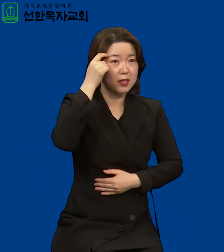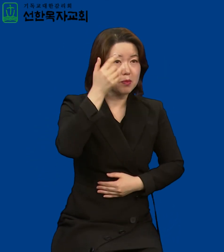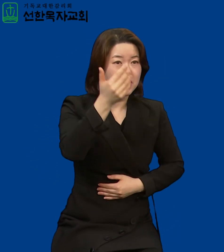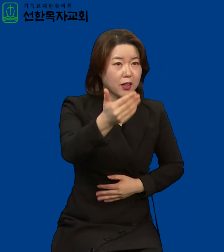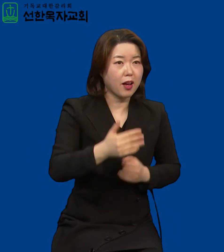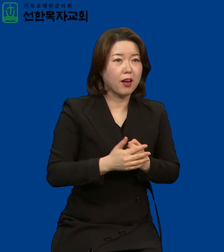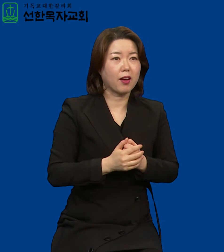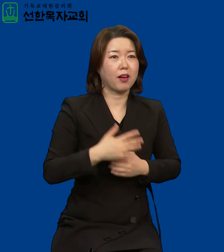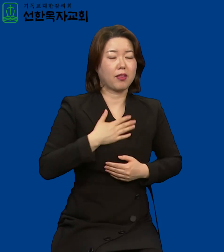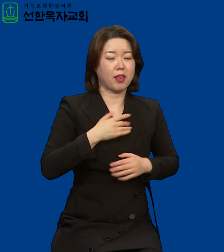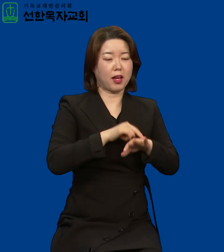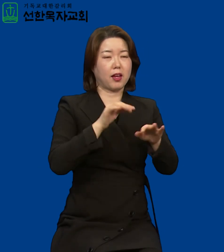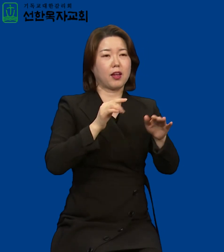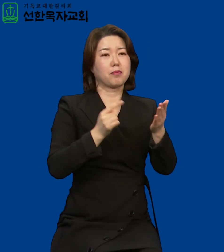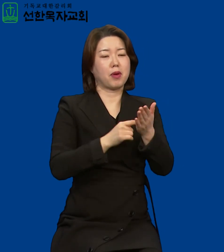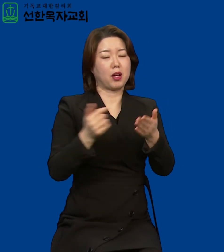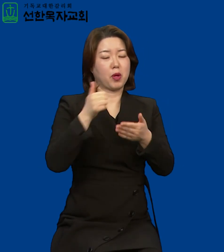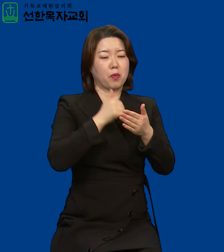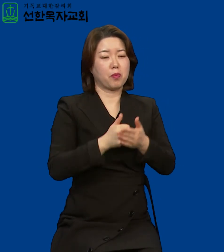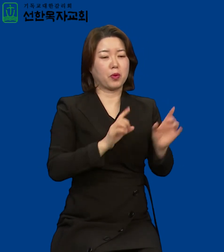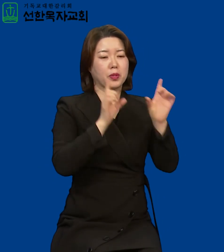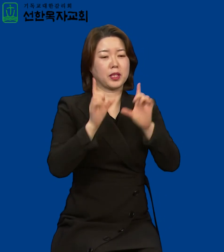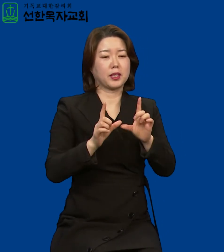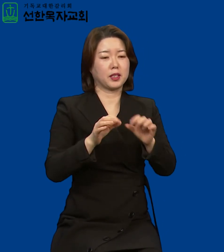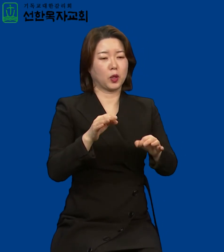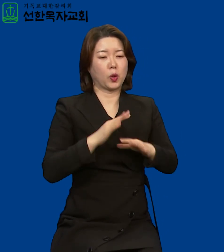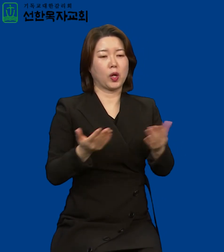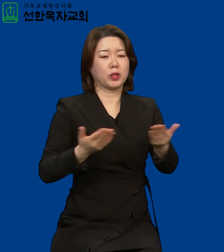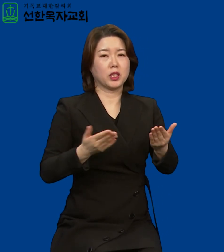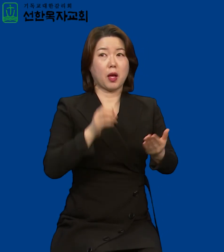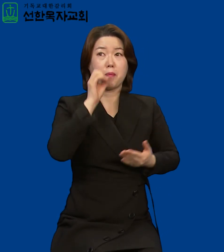예수님을 모시고 살았더니 이렇게 놀라웠습니다.